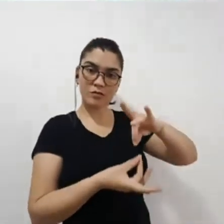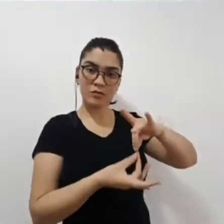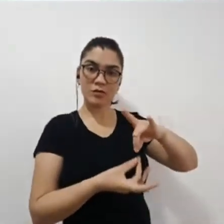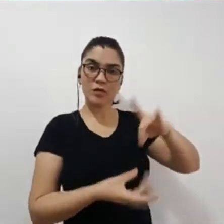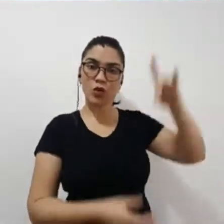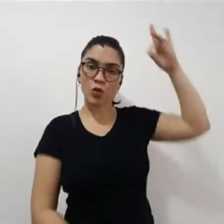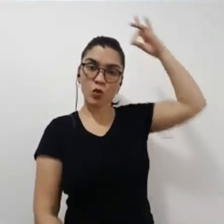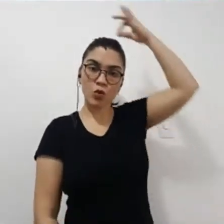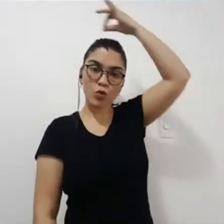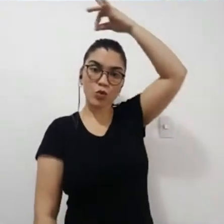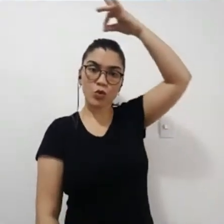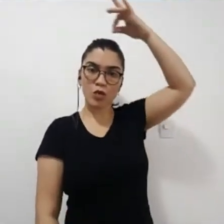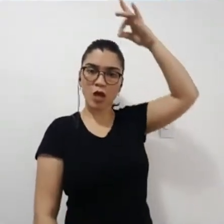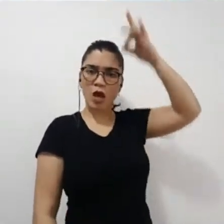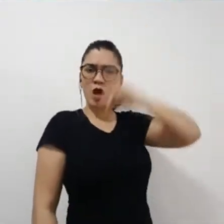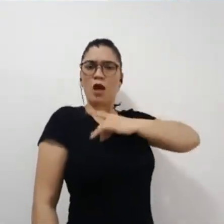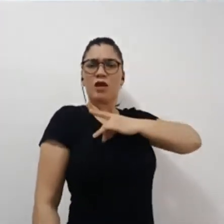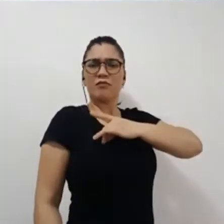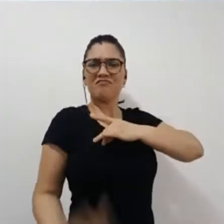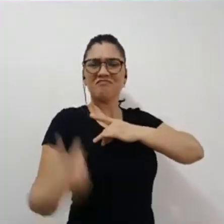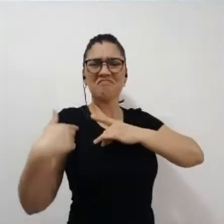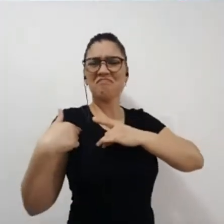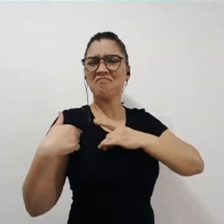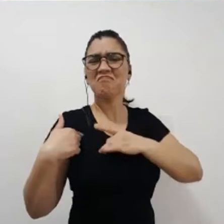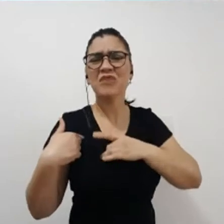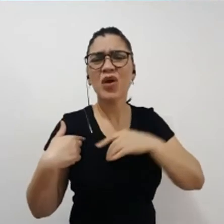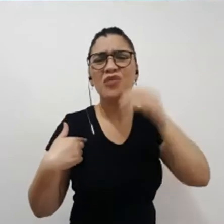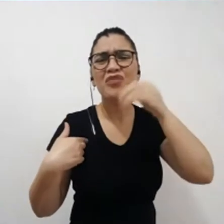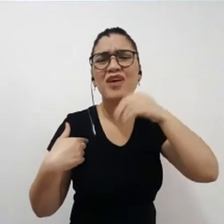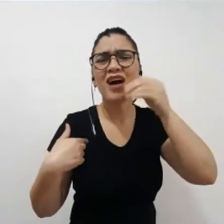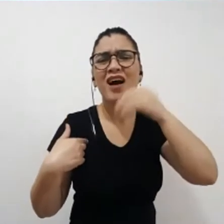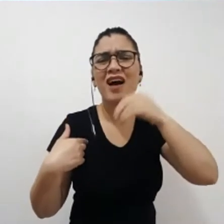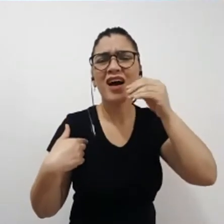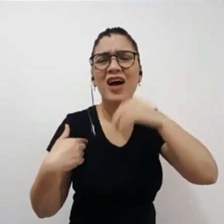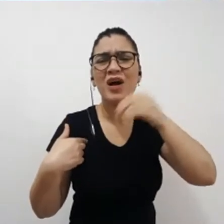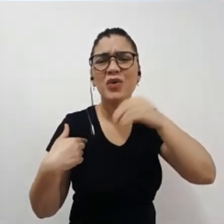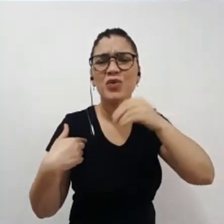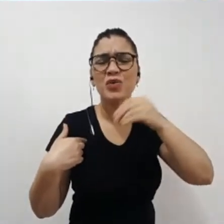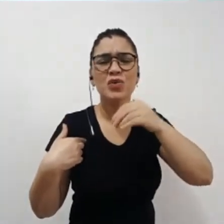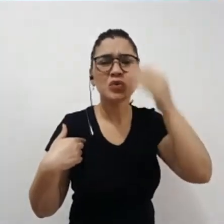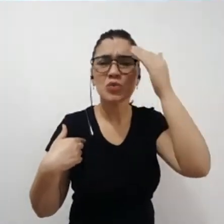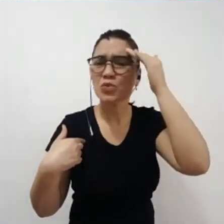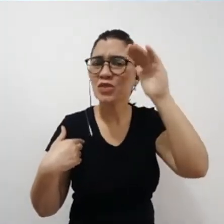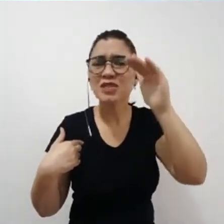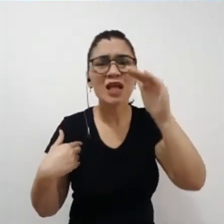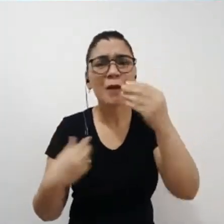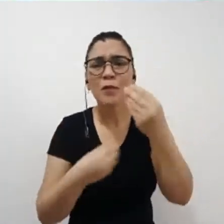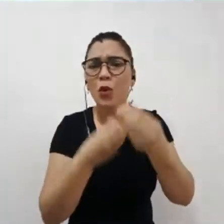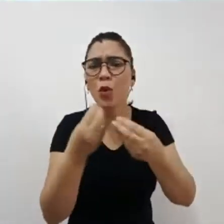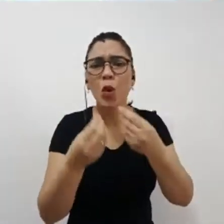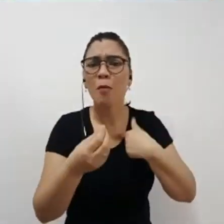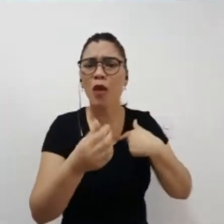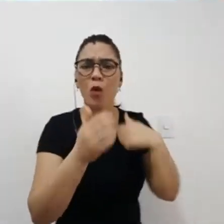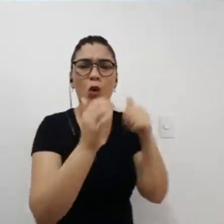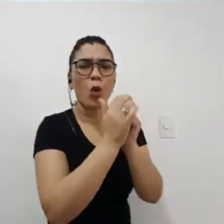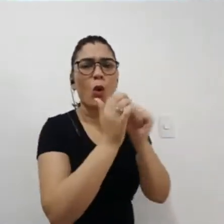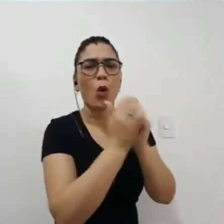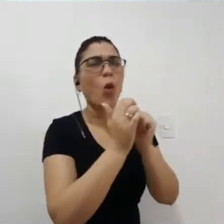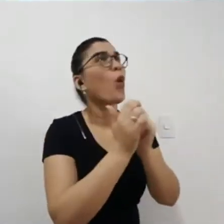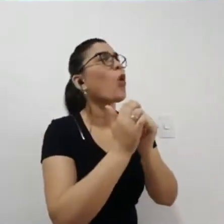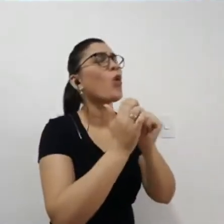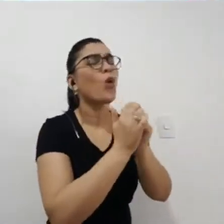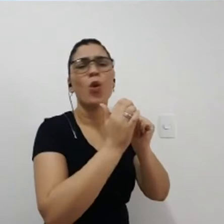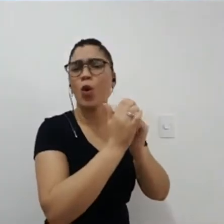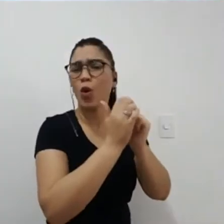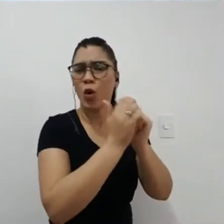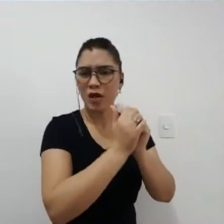fraquezas, porque não sabemos o que havemos de pedir como convém, mas o mesmo Espírito intercede por